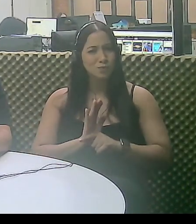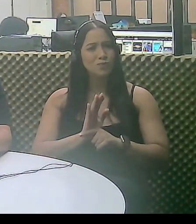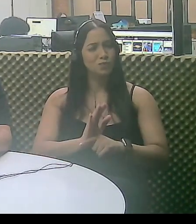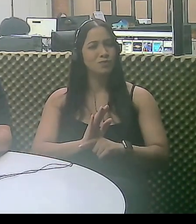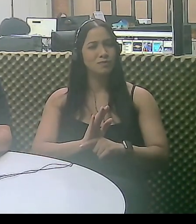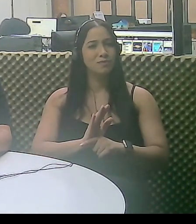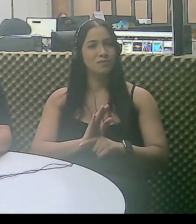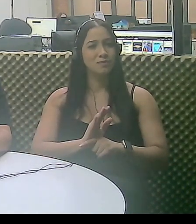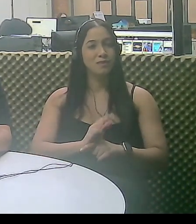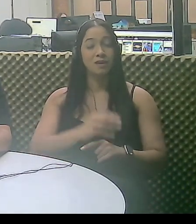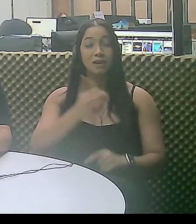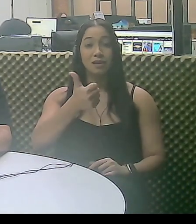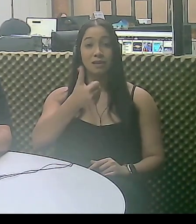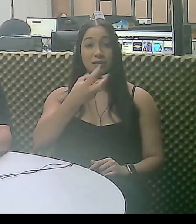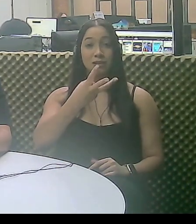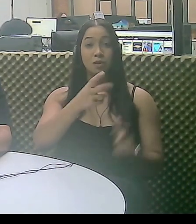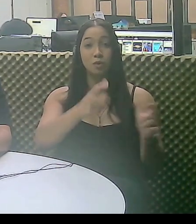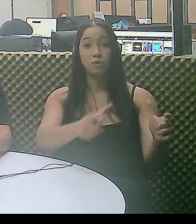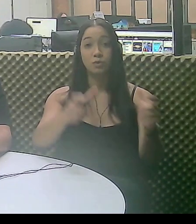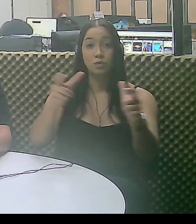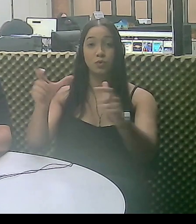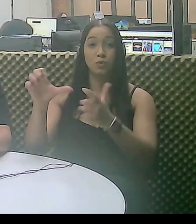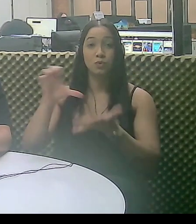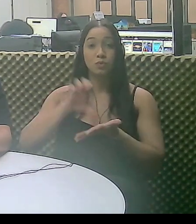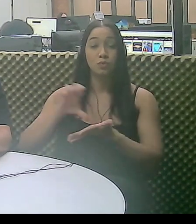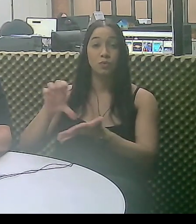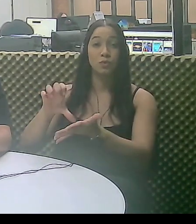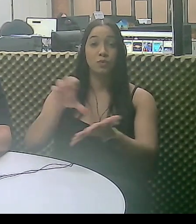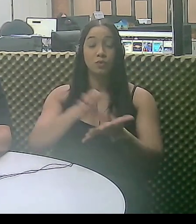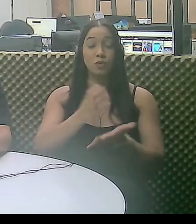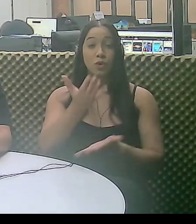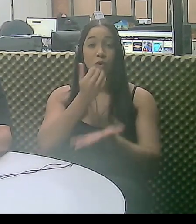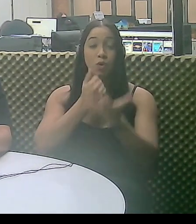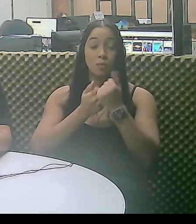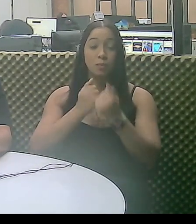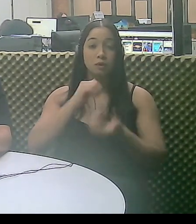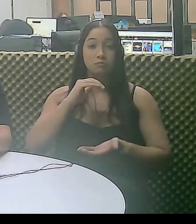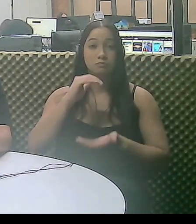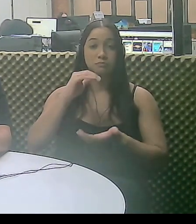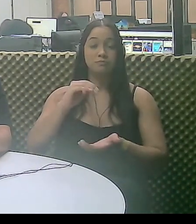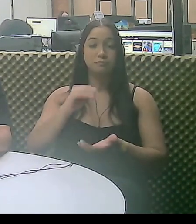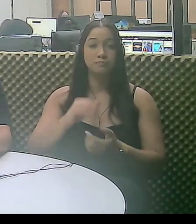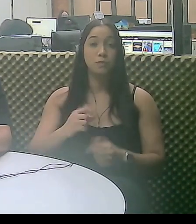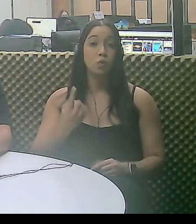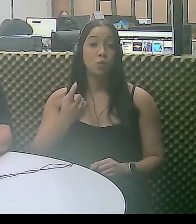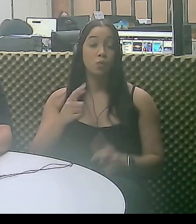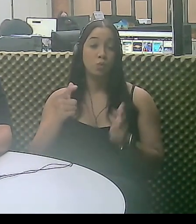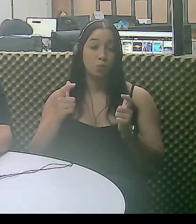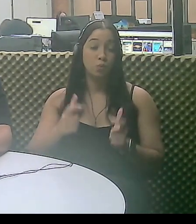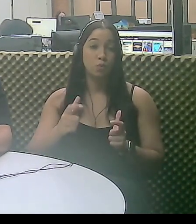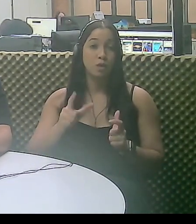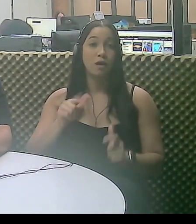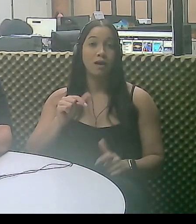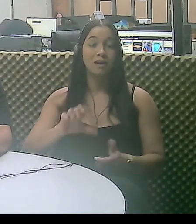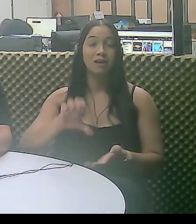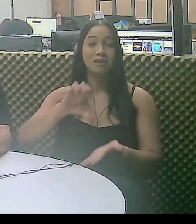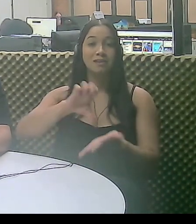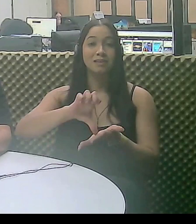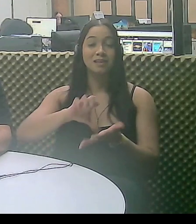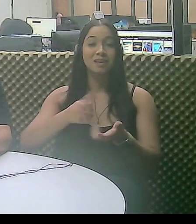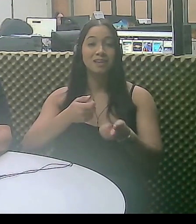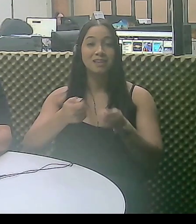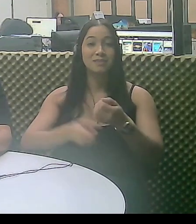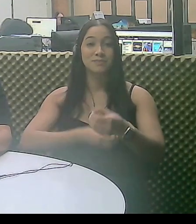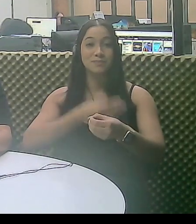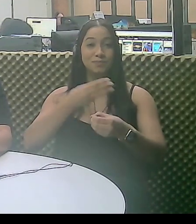campanha. São 13 pontos de arrecadação de alimentos não perecíveis. Um desses pontos de coleta está no Centro